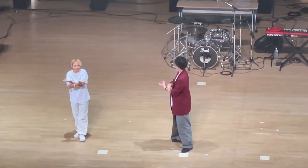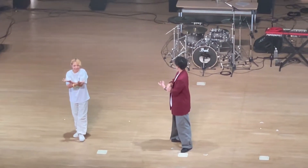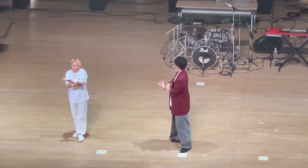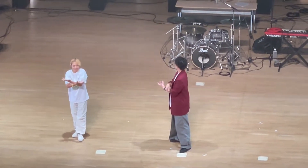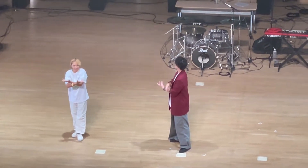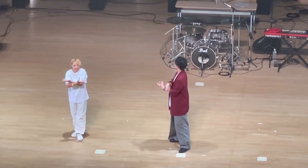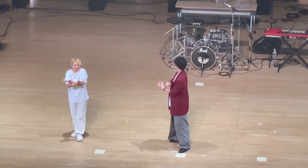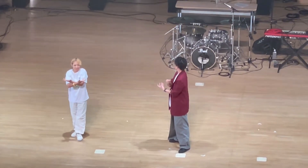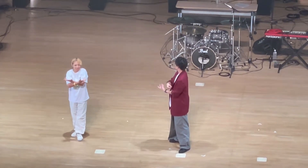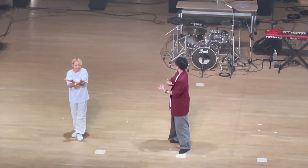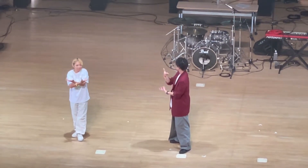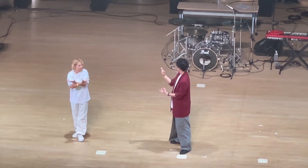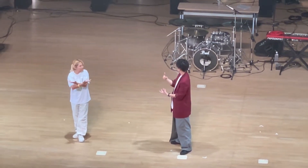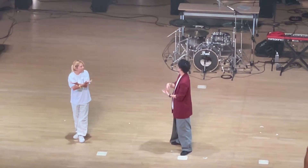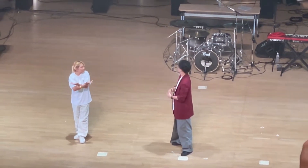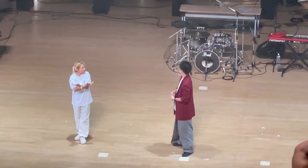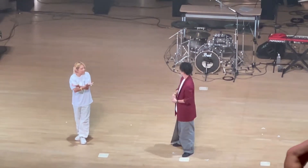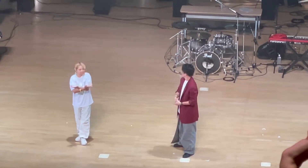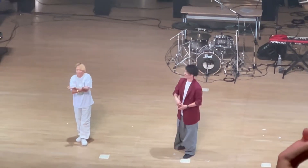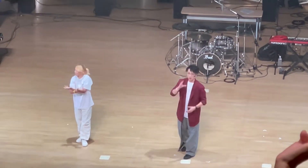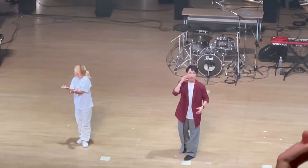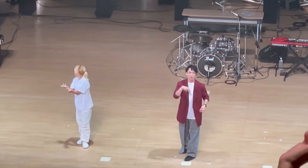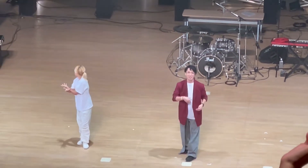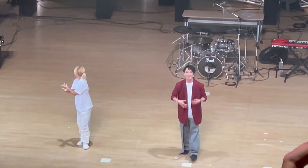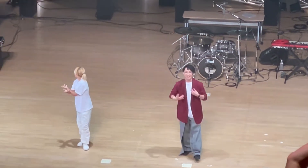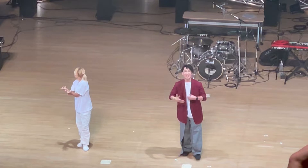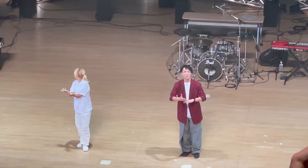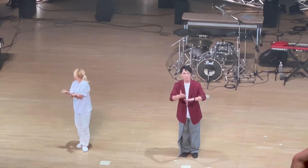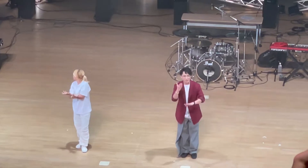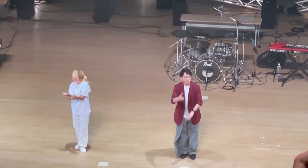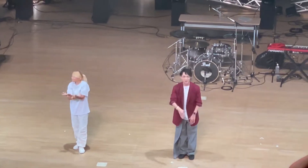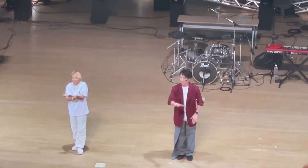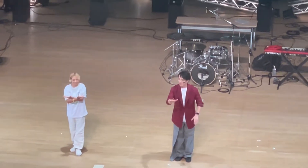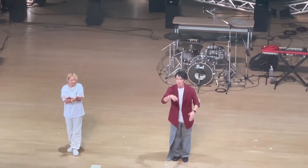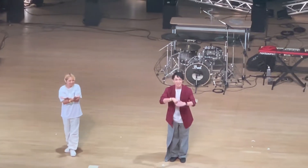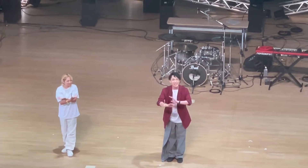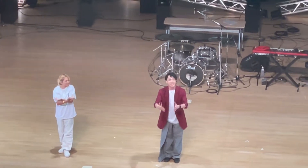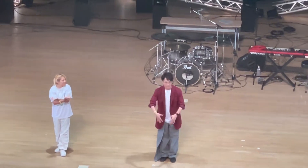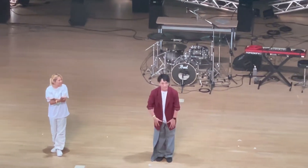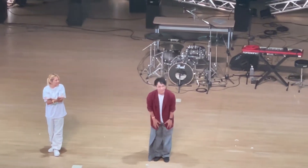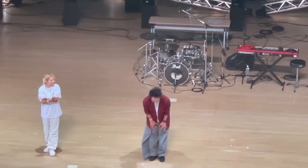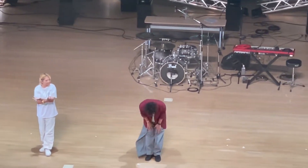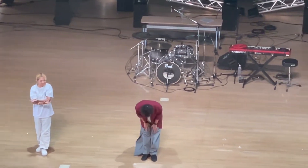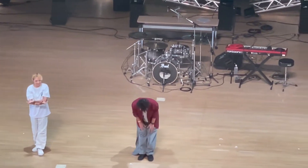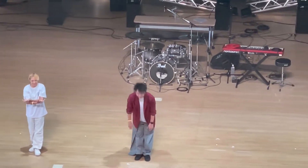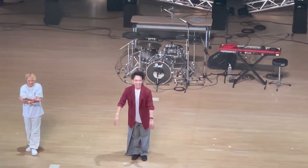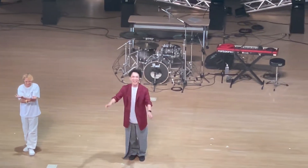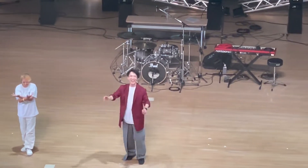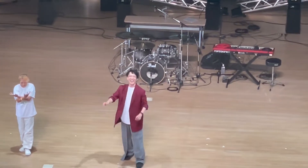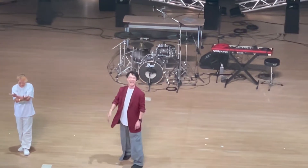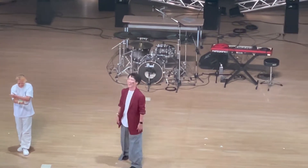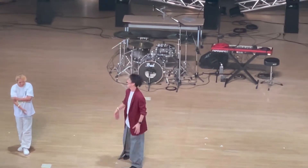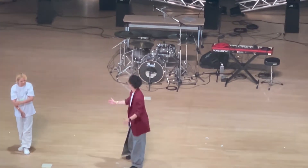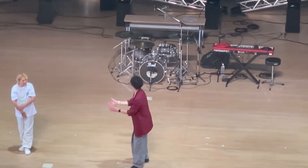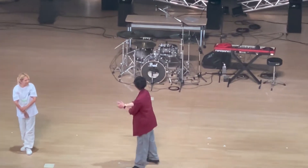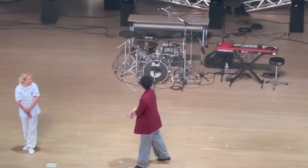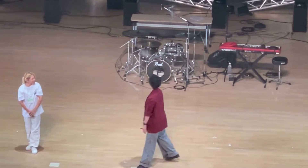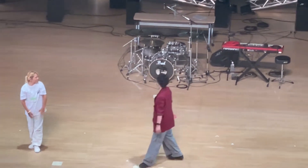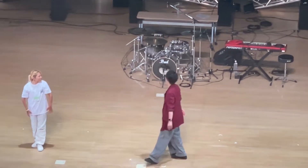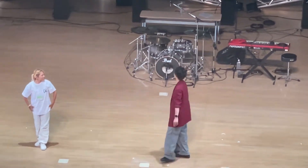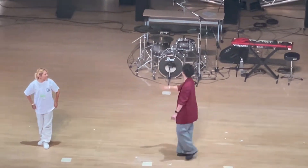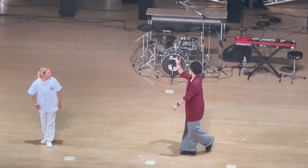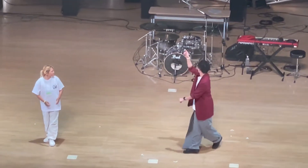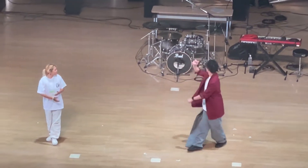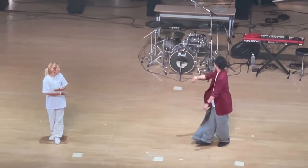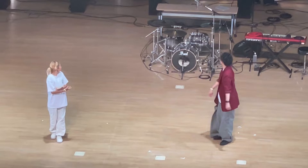見た、ありったけですねこれね。ありったけのですねこれね。すごい嬉しい、ありがとうございます。待って、これ何も意味ないです。ありがとうございます。